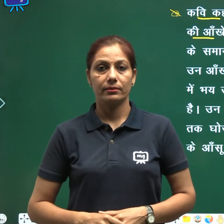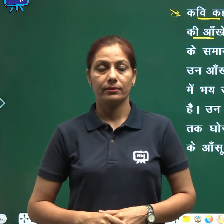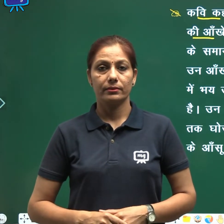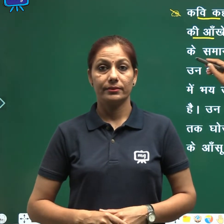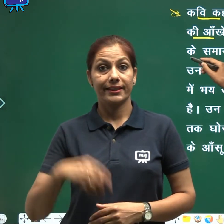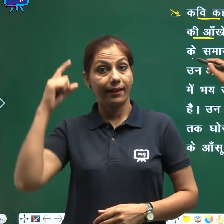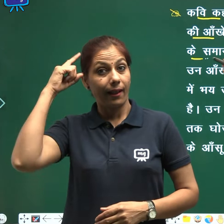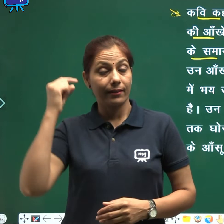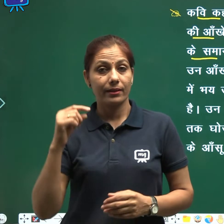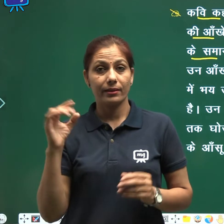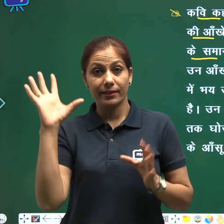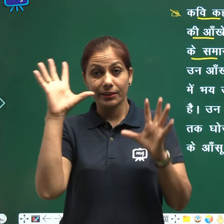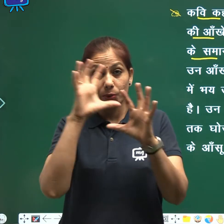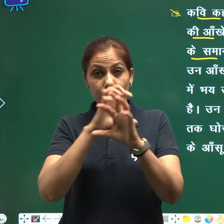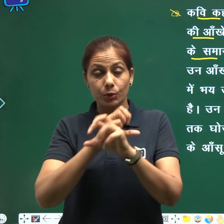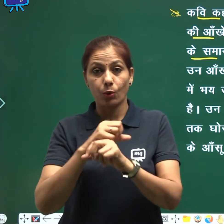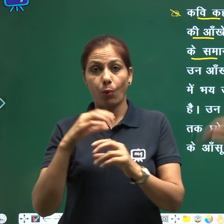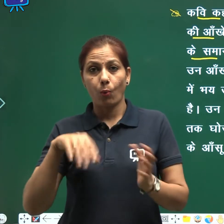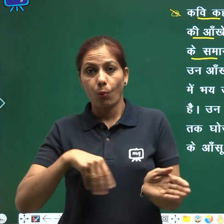अंधेरी गुहा के समान प्रतीत होती है।